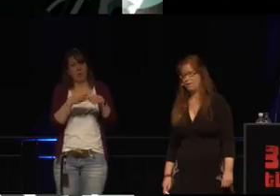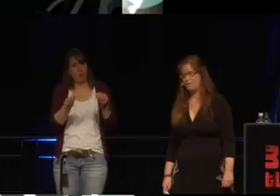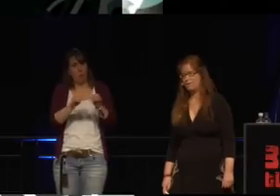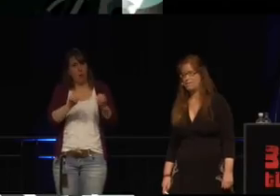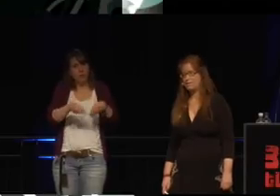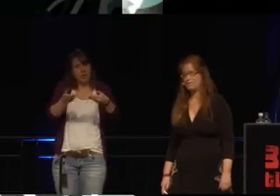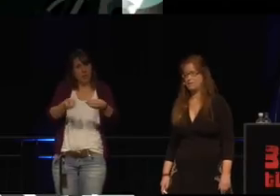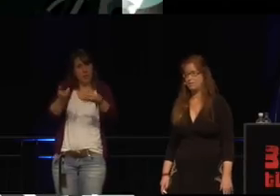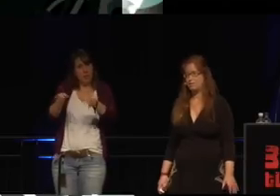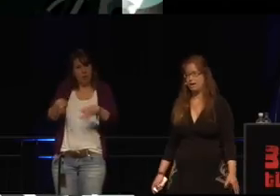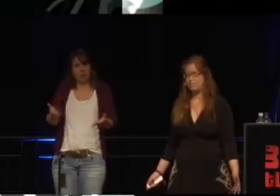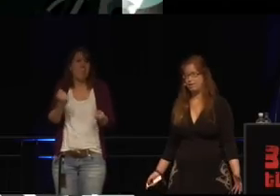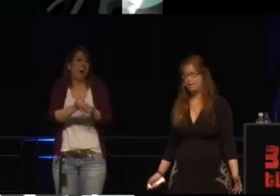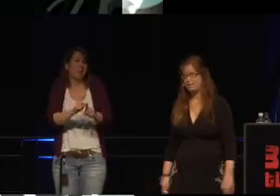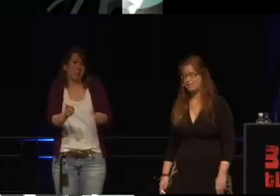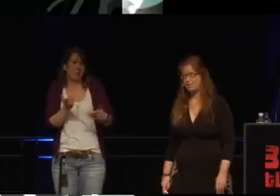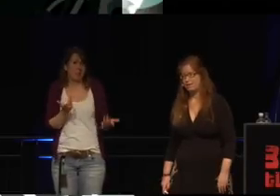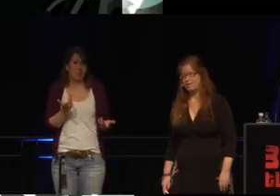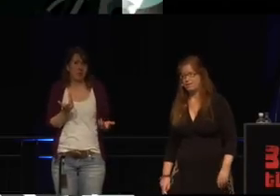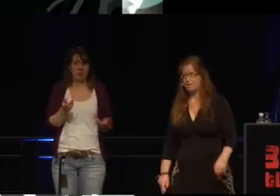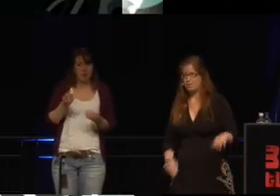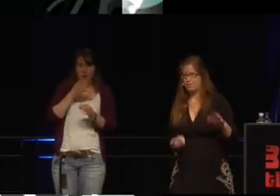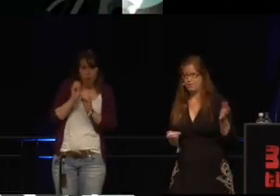la sobre los